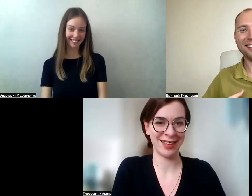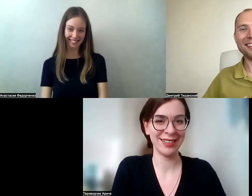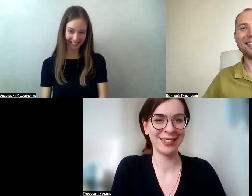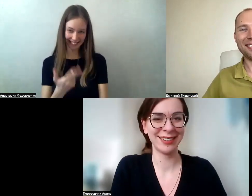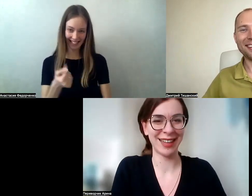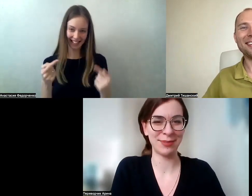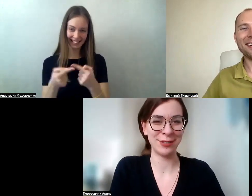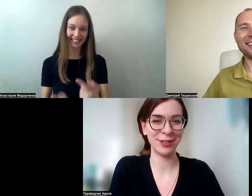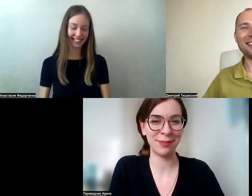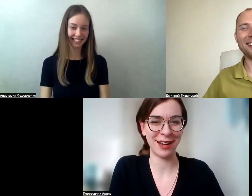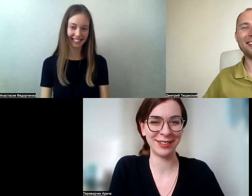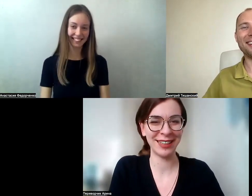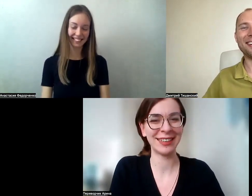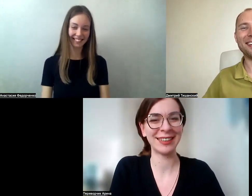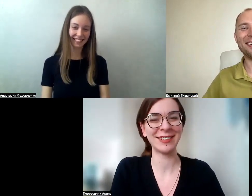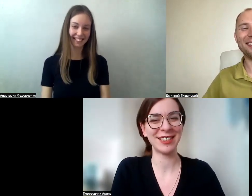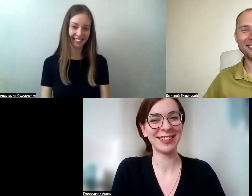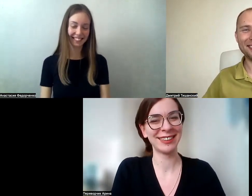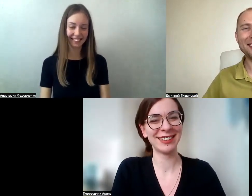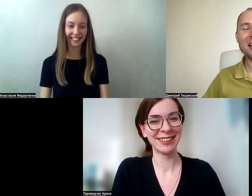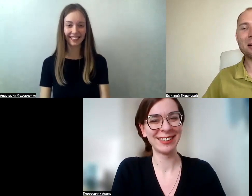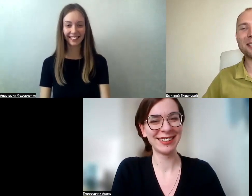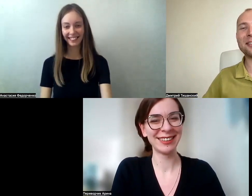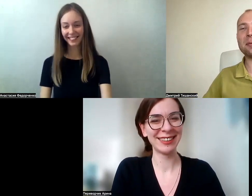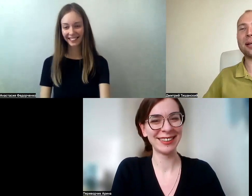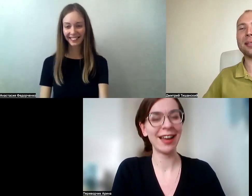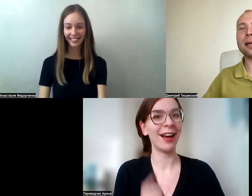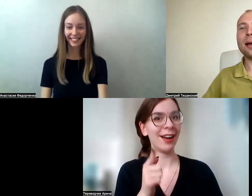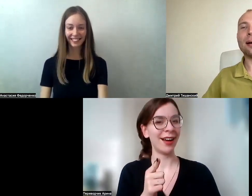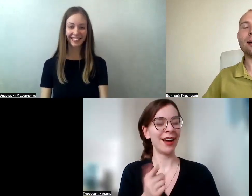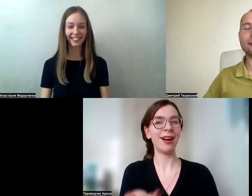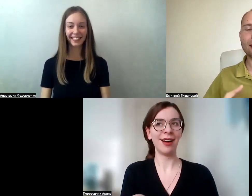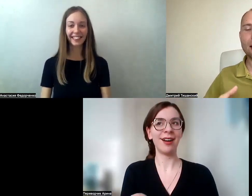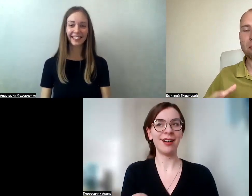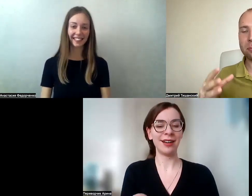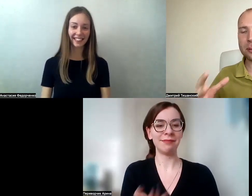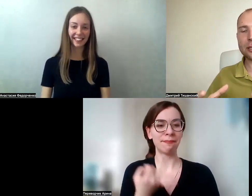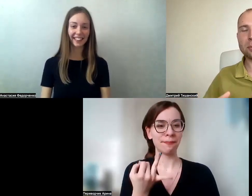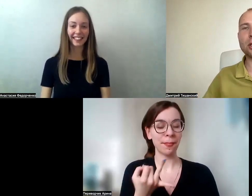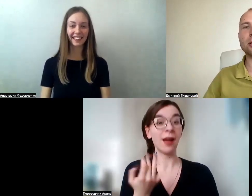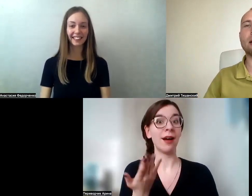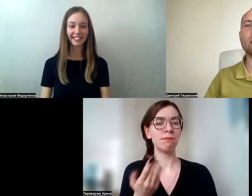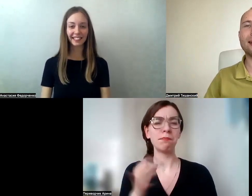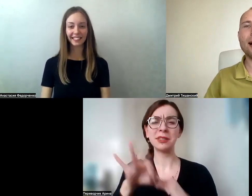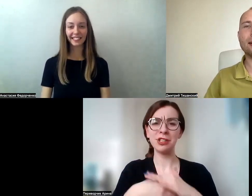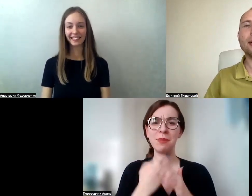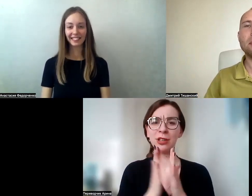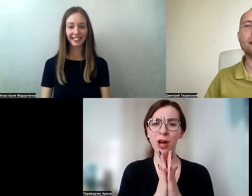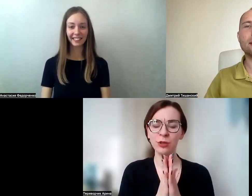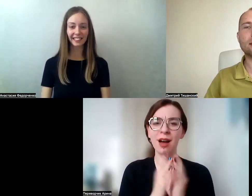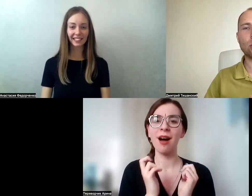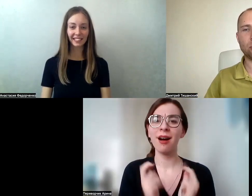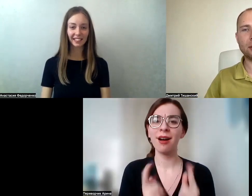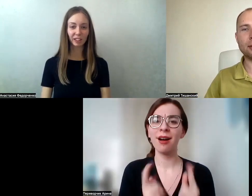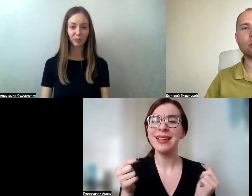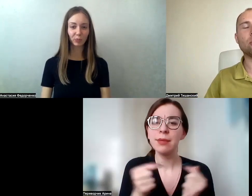Да, абсолютная правда, это точно. Абсолютная правда. Тогда подскажи, пожалуйста, вот как именно